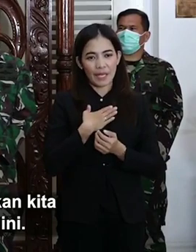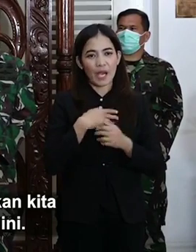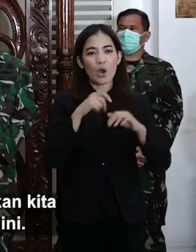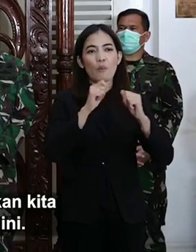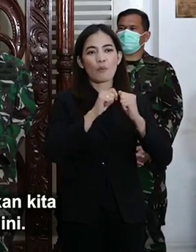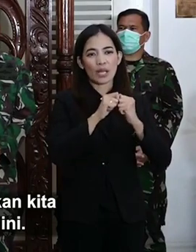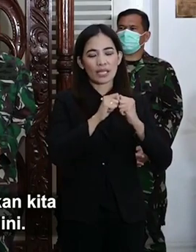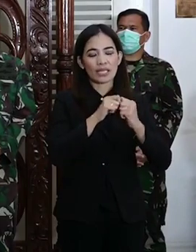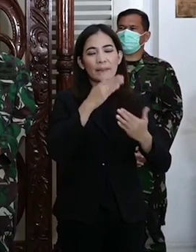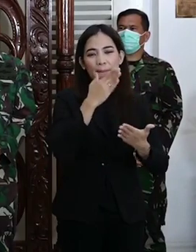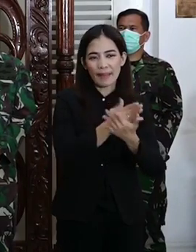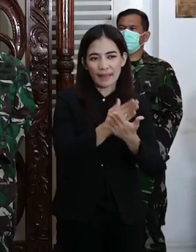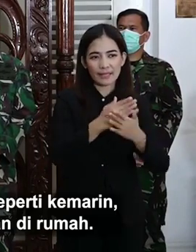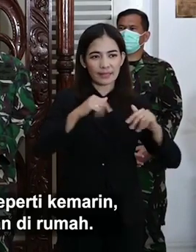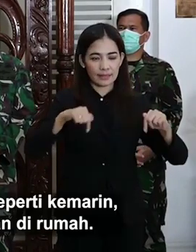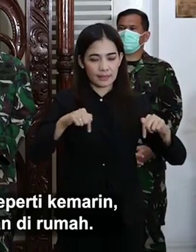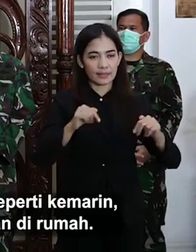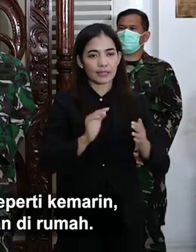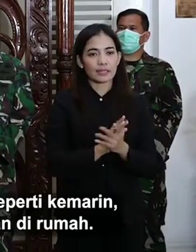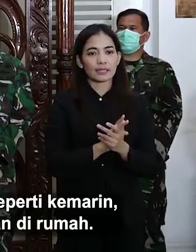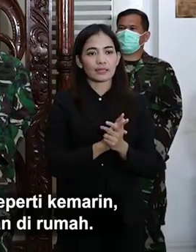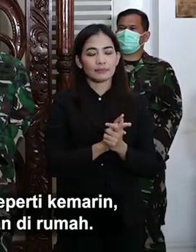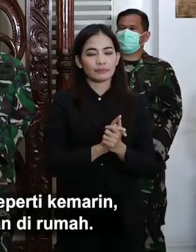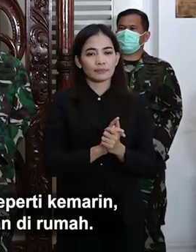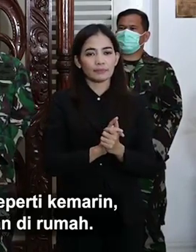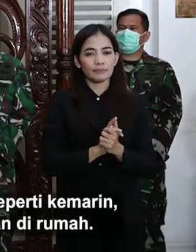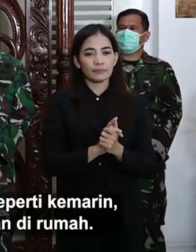dalam pembatasan ini. Pada intinya,